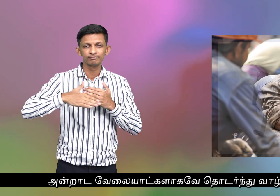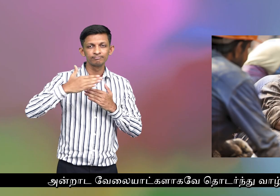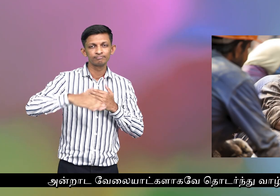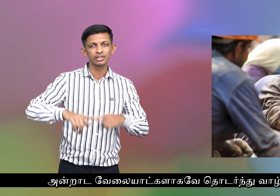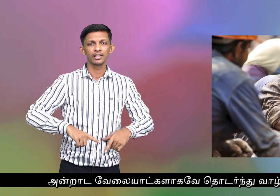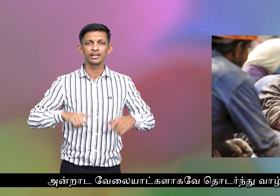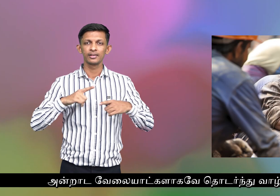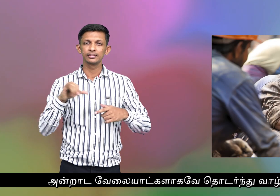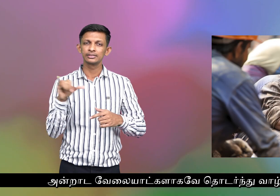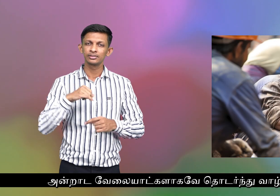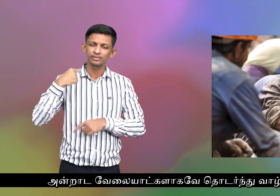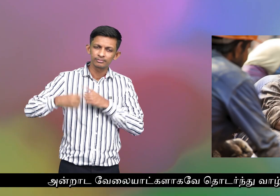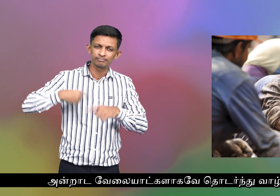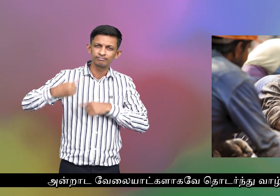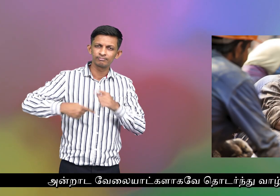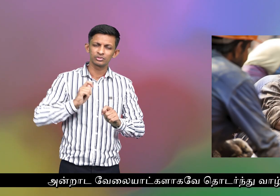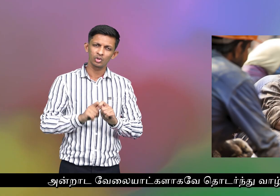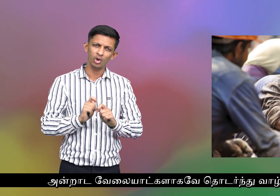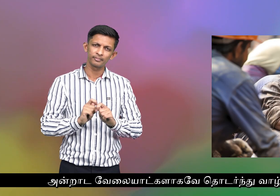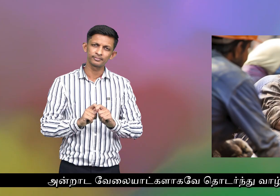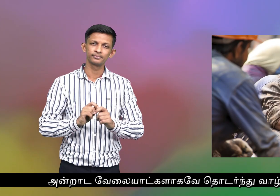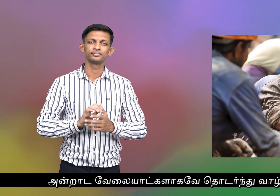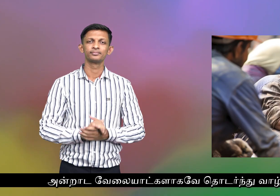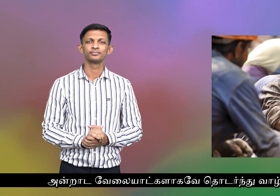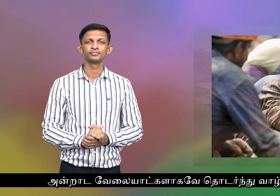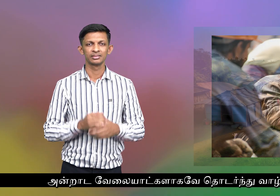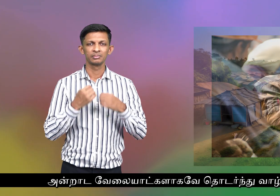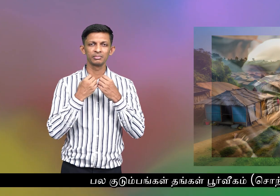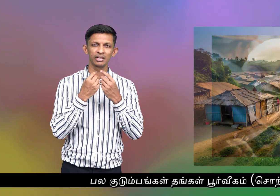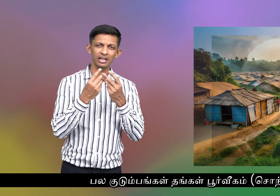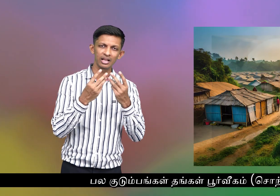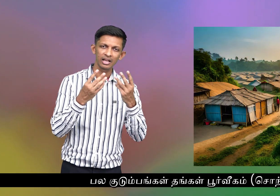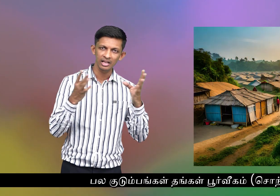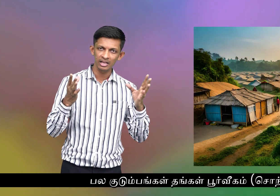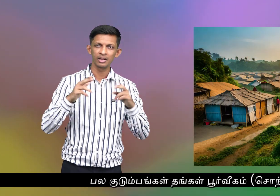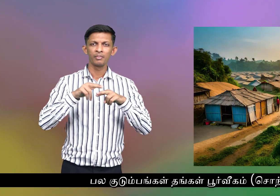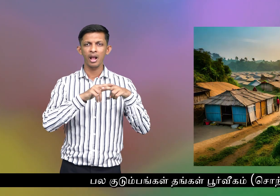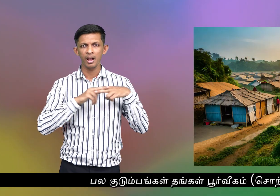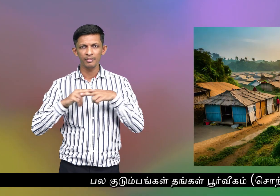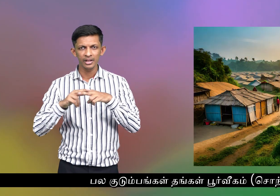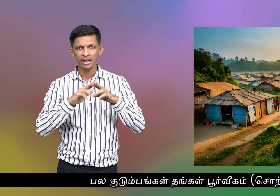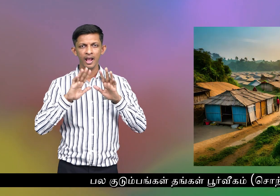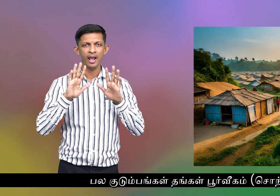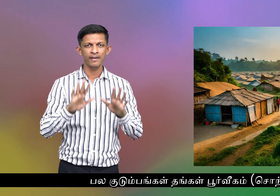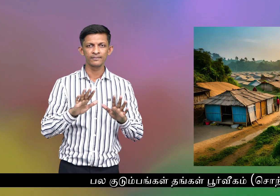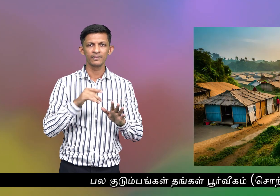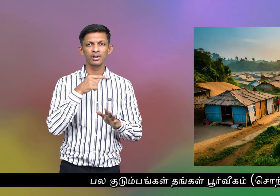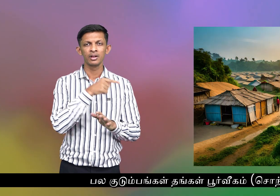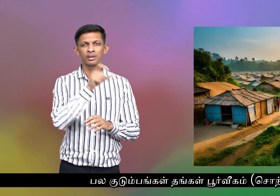அன்றாட வேலையாட்களாகவே தொடர்ந்து வாழ்ந்து வருகின்றனர். பல குடும்பங்கள் தங்கள் பூர்வீகம், அதாவது